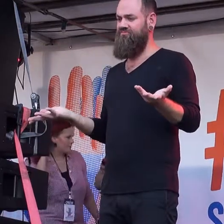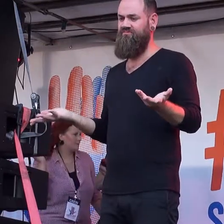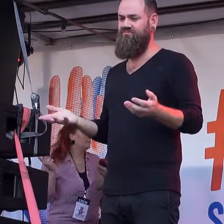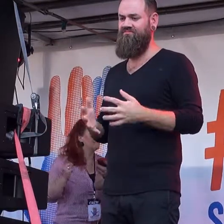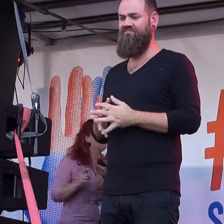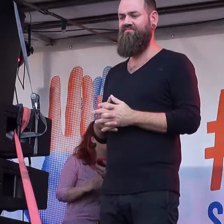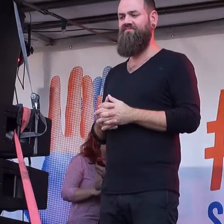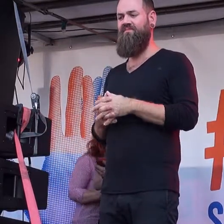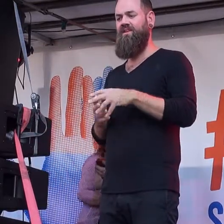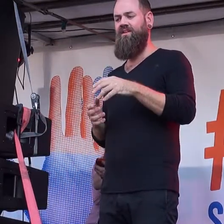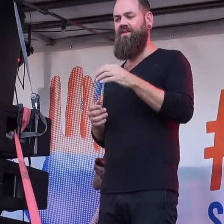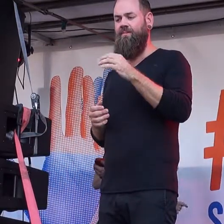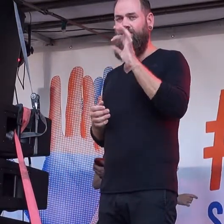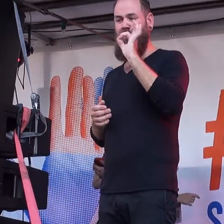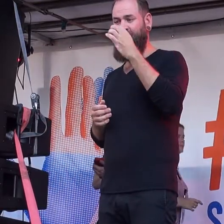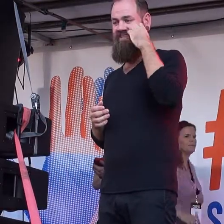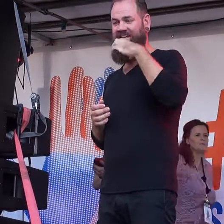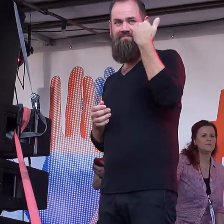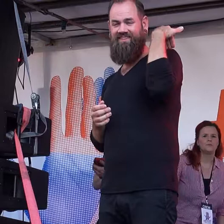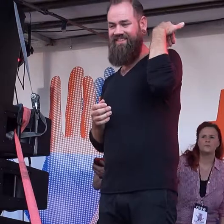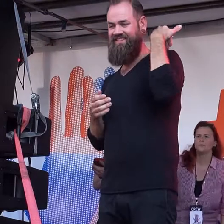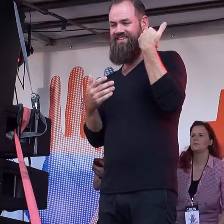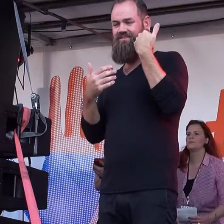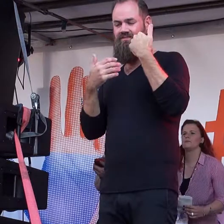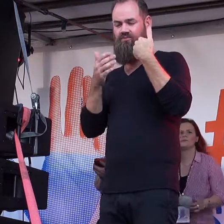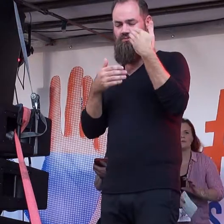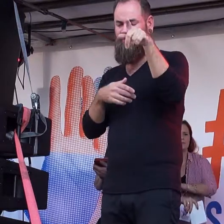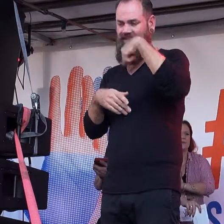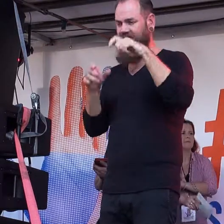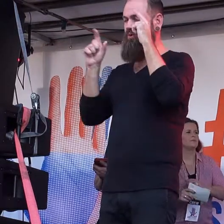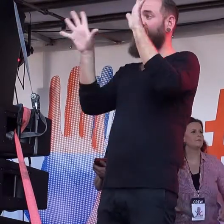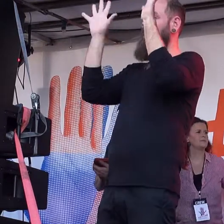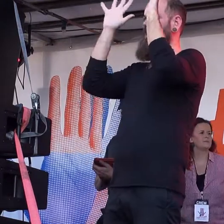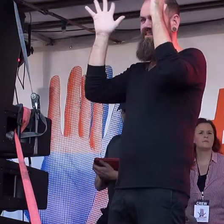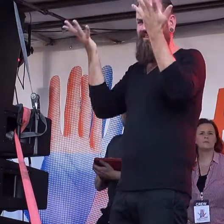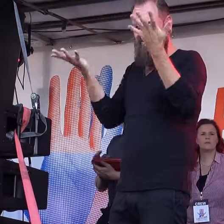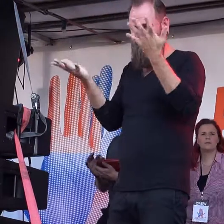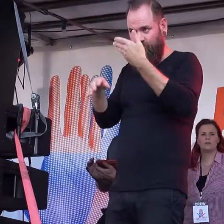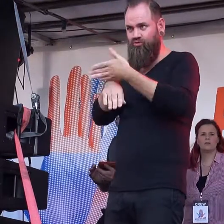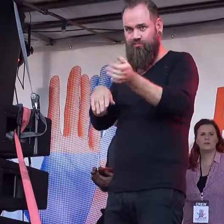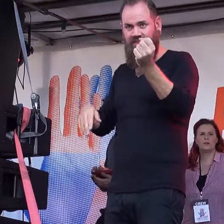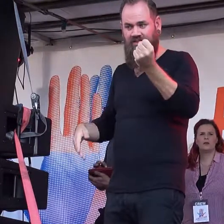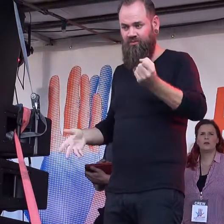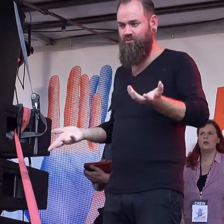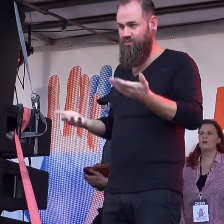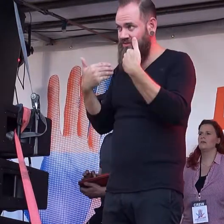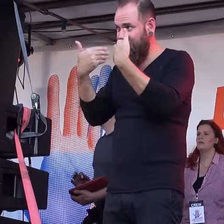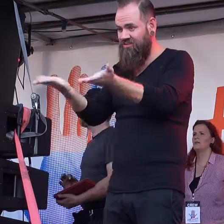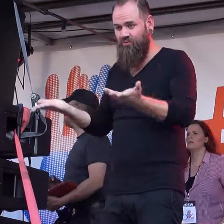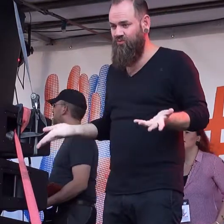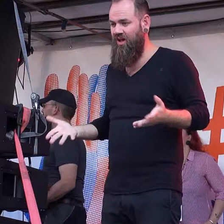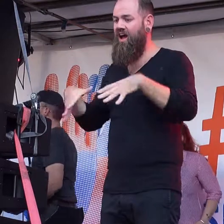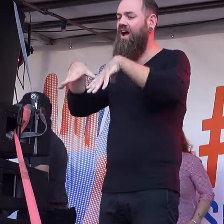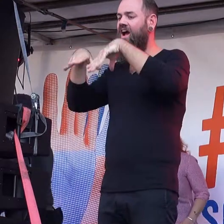chemnitz müssen uns endlich aufgerüttelt haben und gezeigt haben dass wir nicht mehr die situation wehret den anfängen haben sondern dass wir